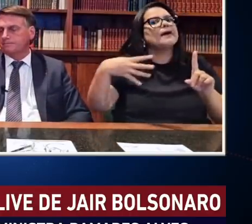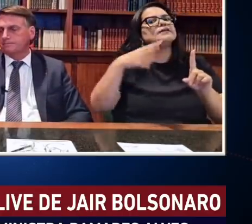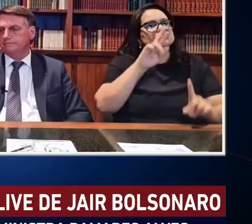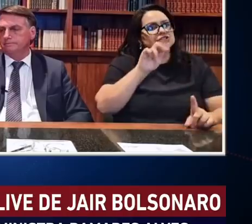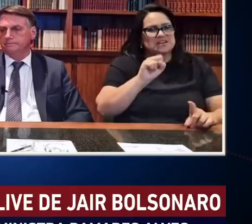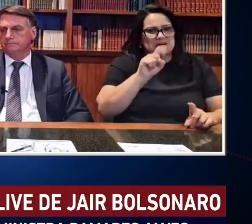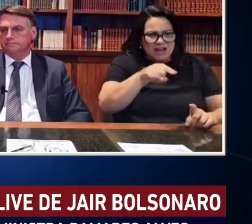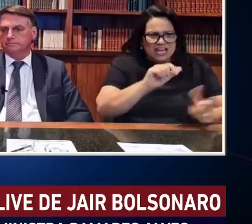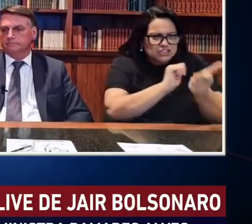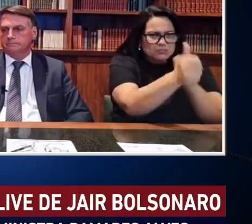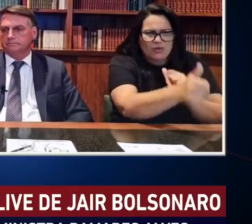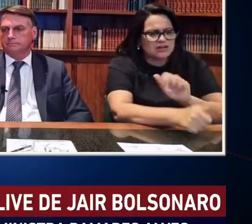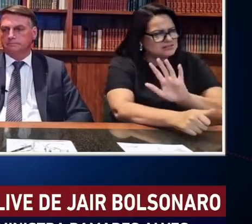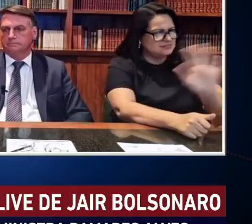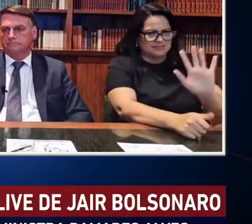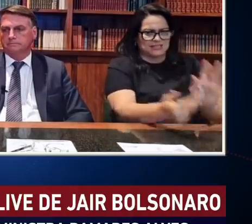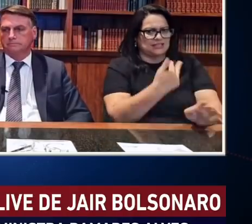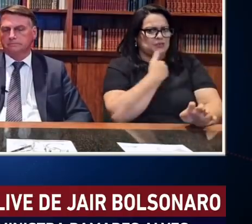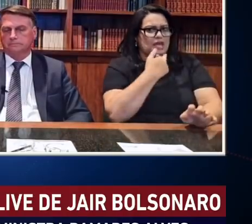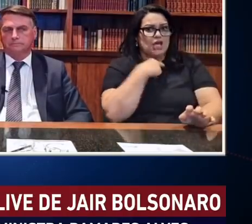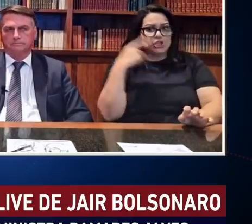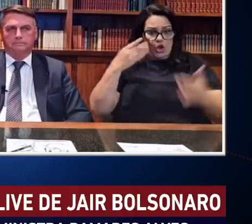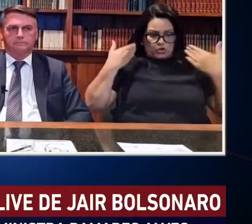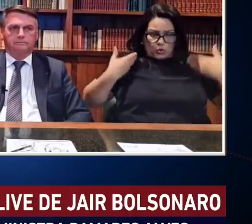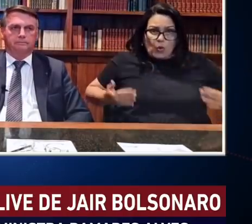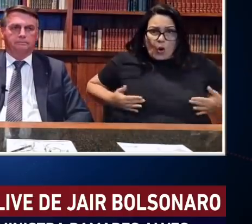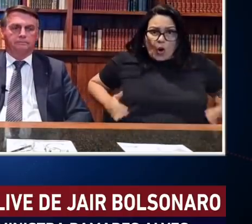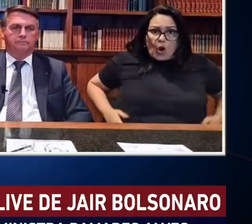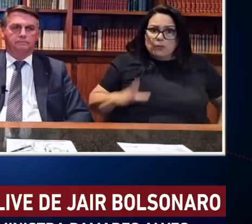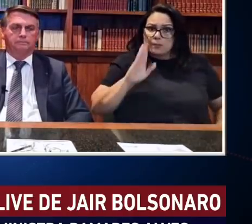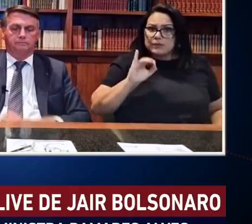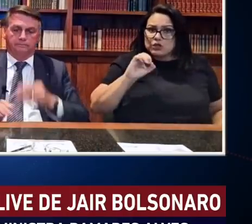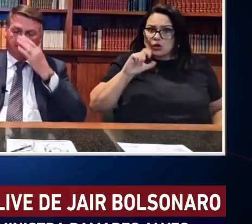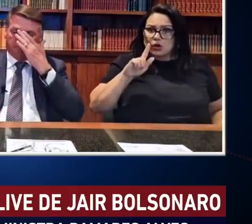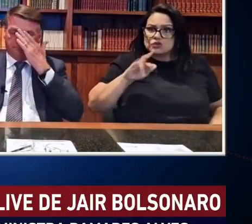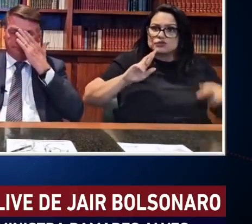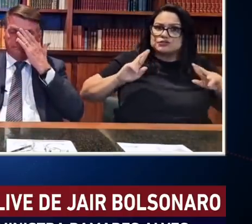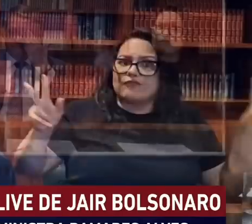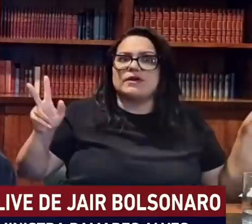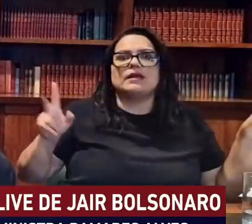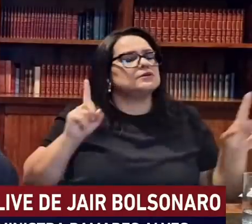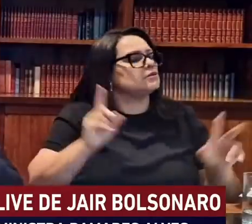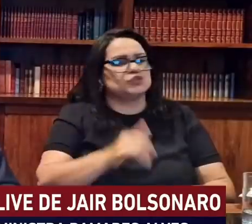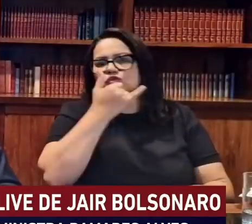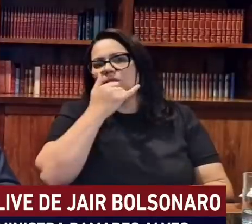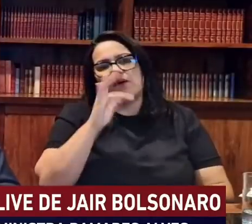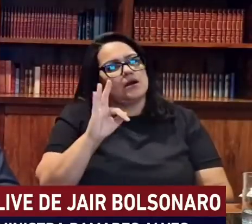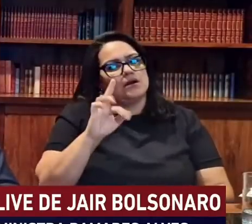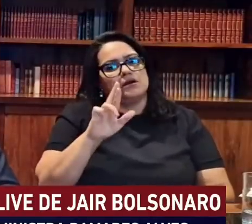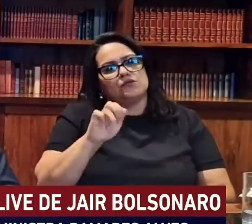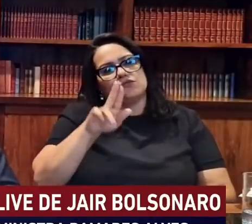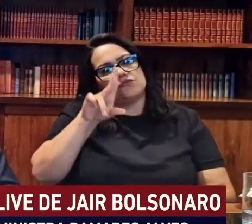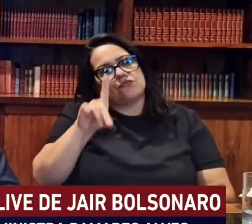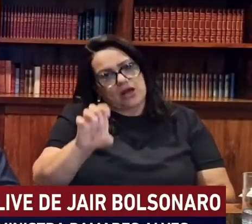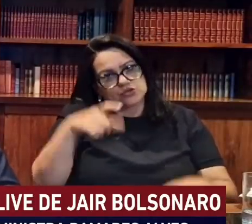Nós somos biologicamente diferentes, homens e mulheres. Isso é fraude e essa discussão tem que